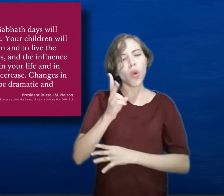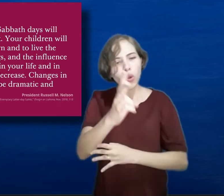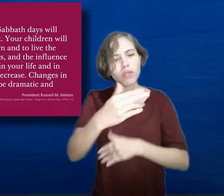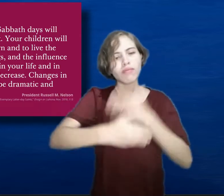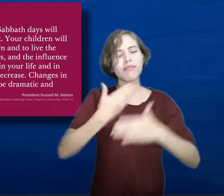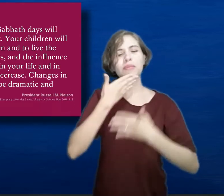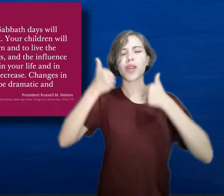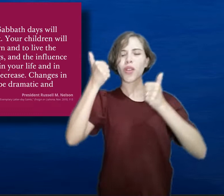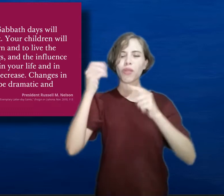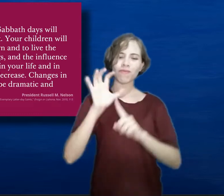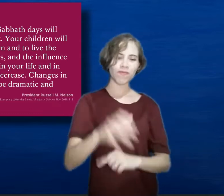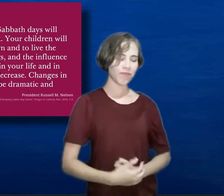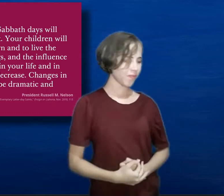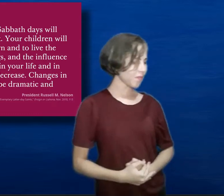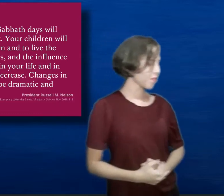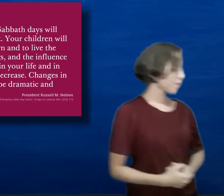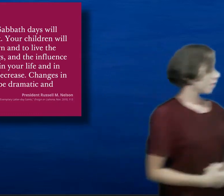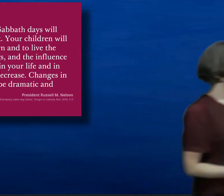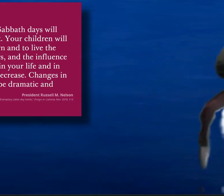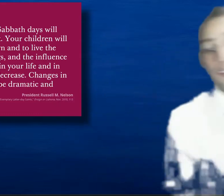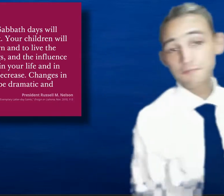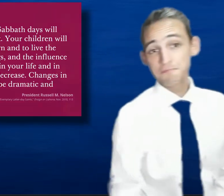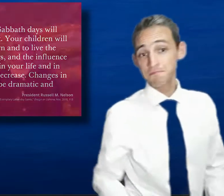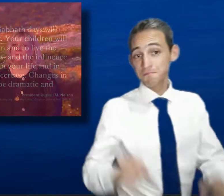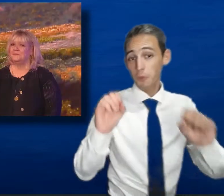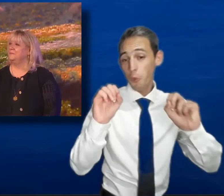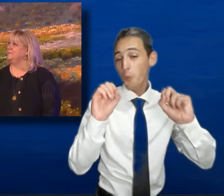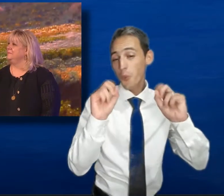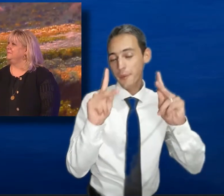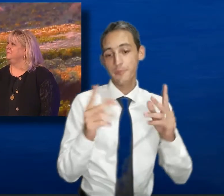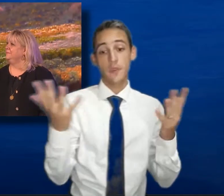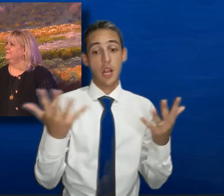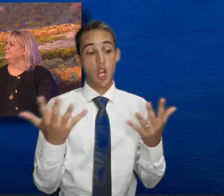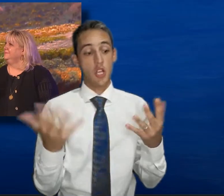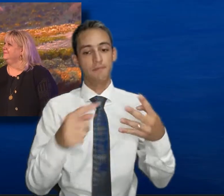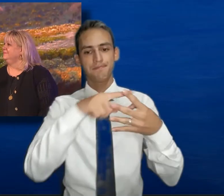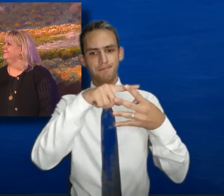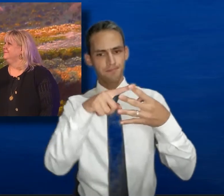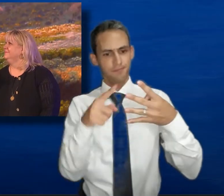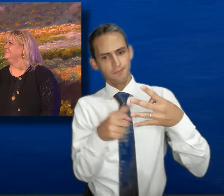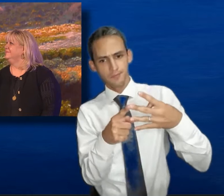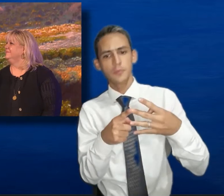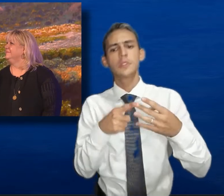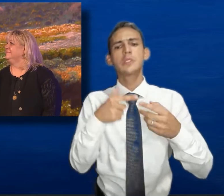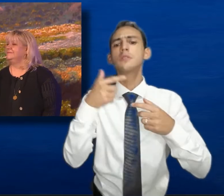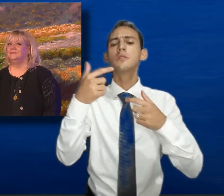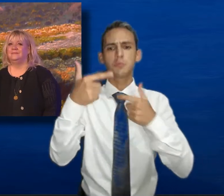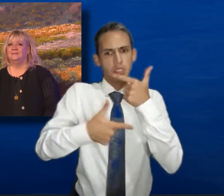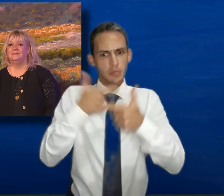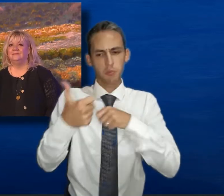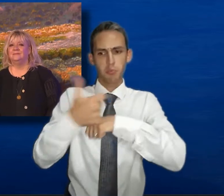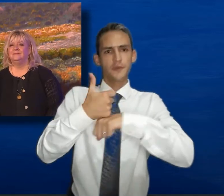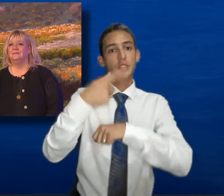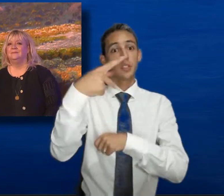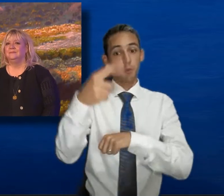diminuirão. As mudanças em sua família serão drásticas e contínuas. Ok? A seguir, vamos